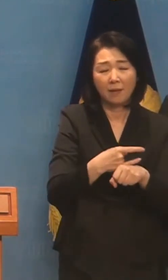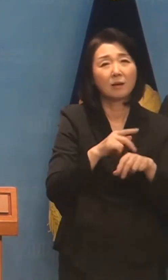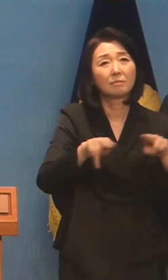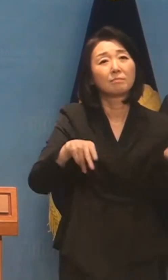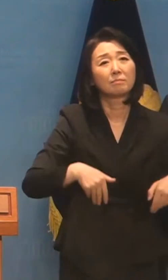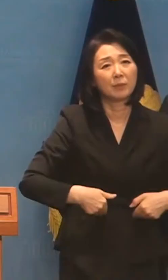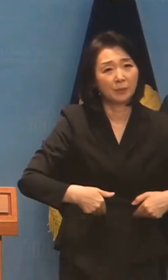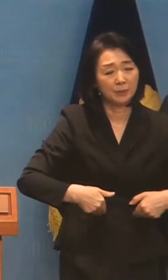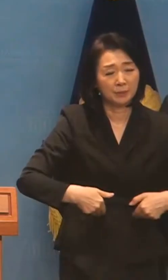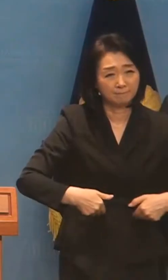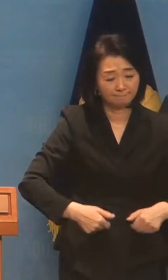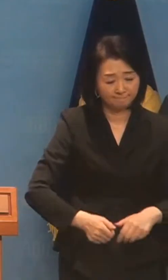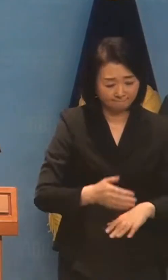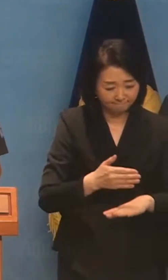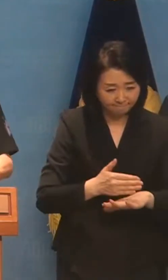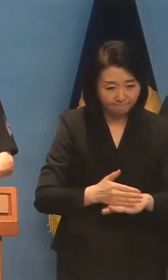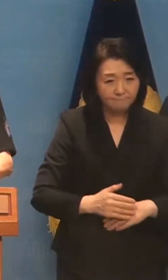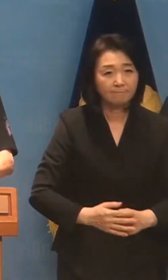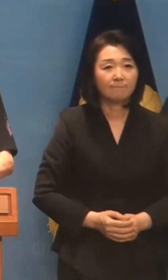감사합니다.